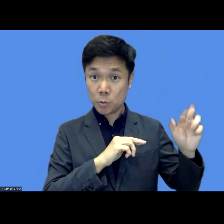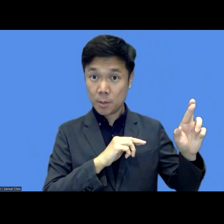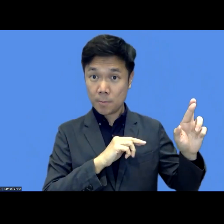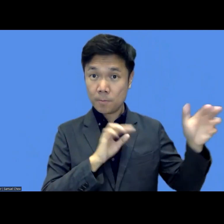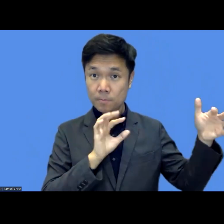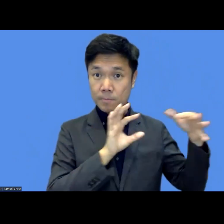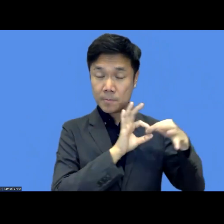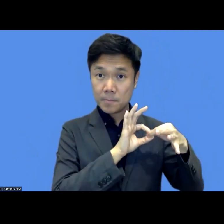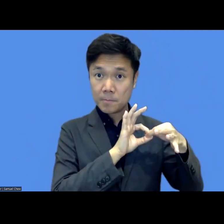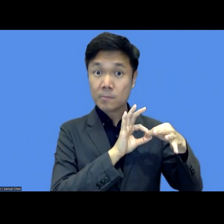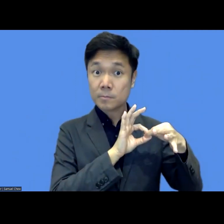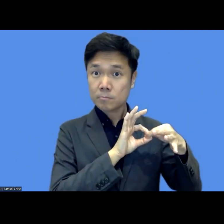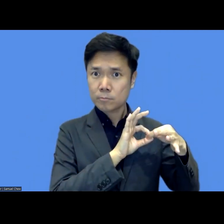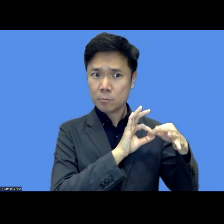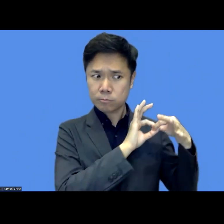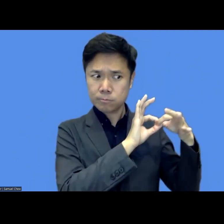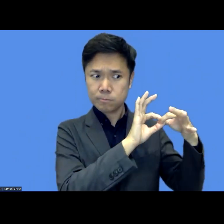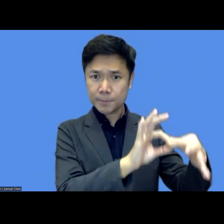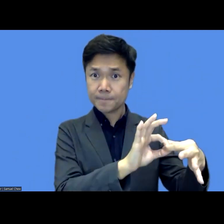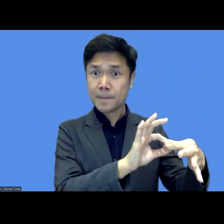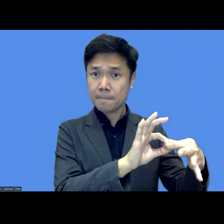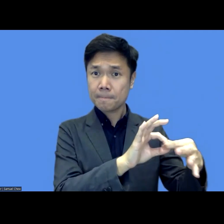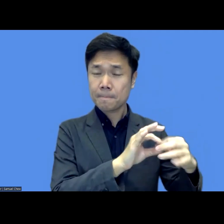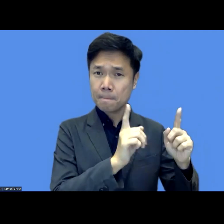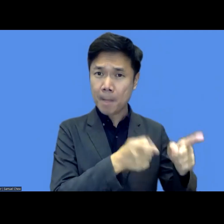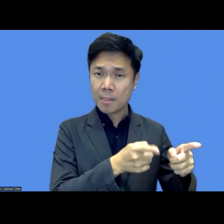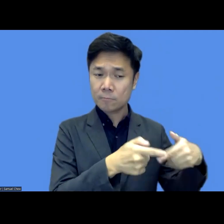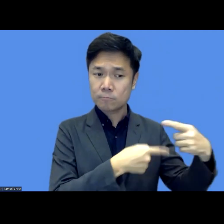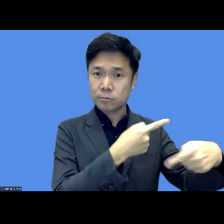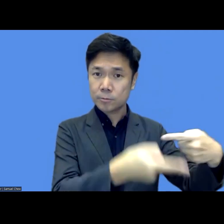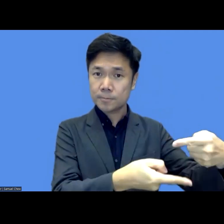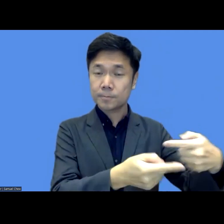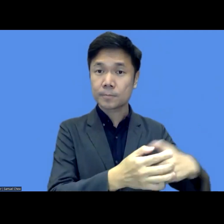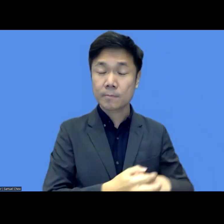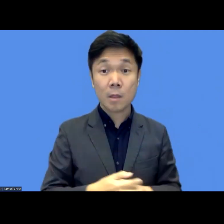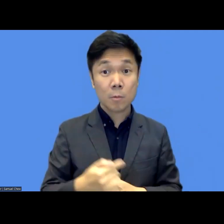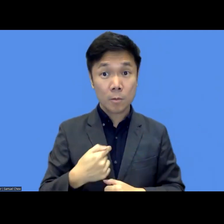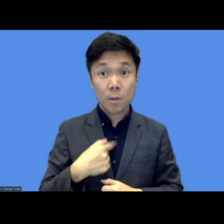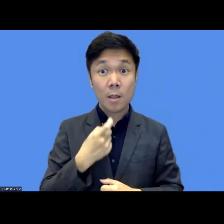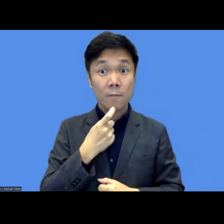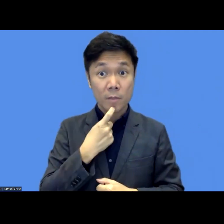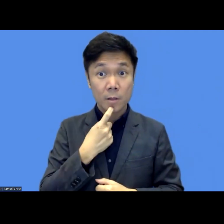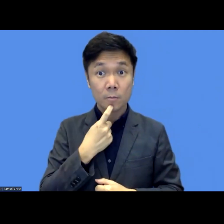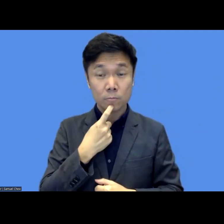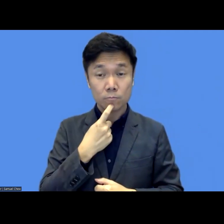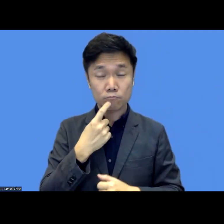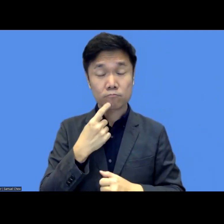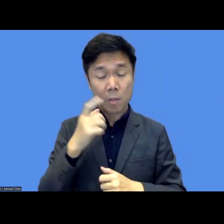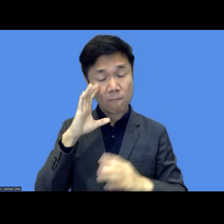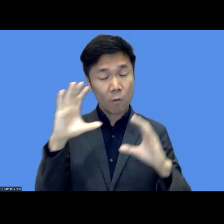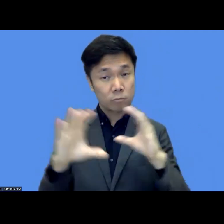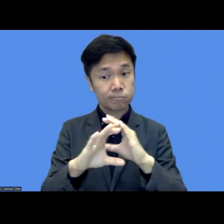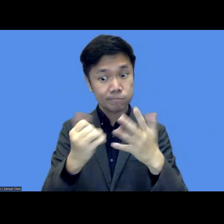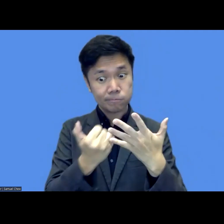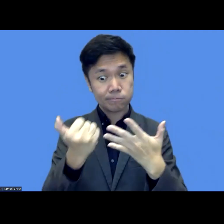y reconocemos que esto ha sido algo importante, algo que está en línea con nuestras prioridades y que